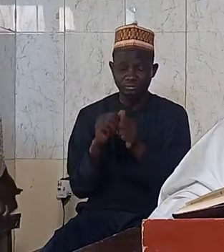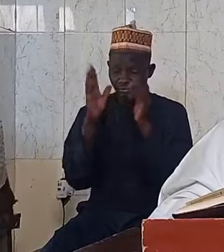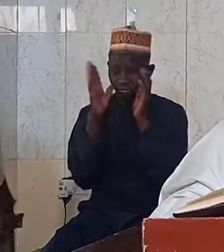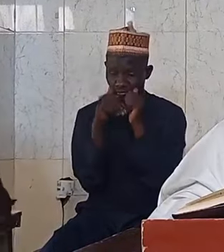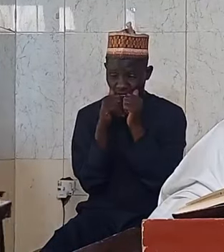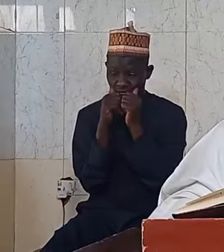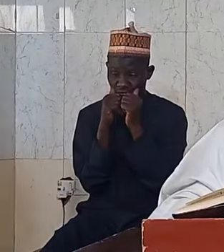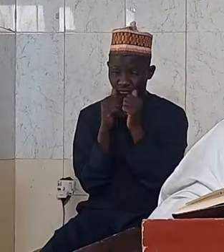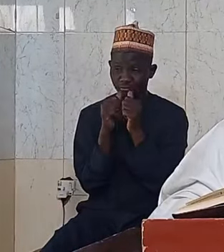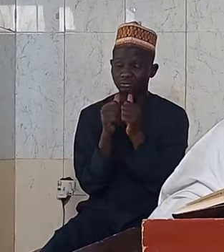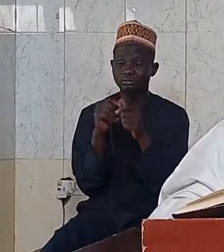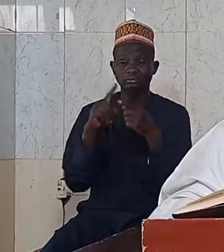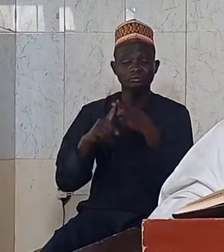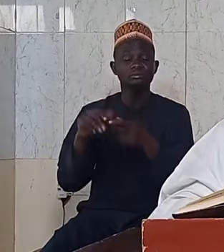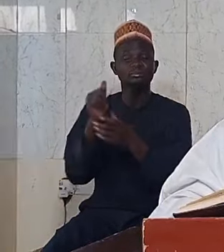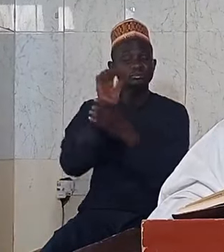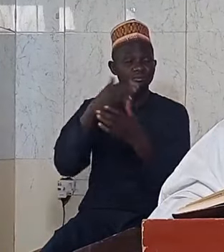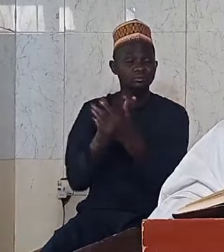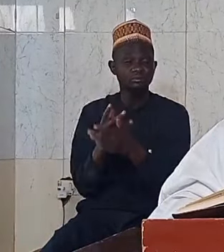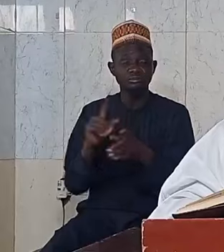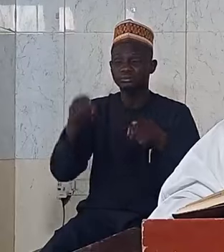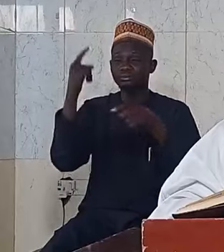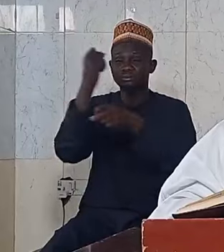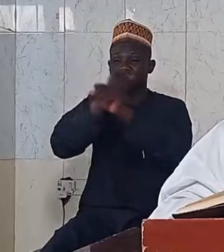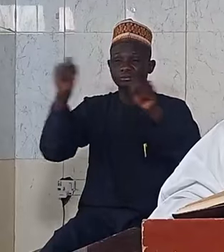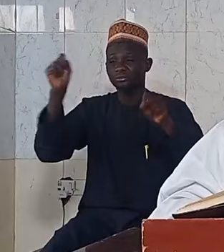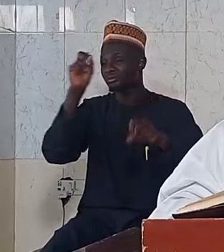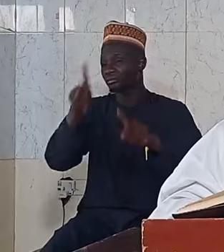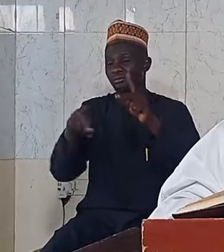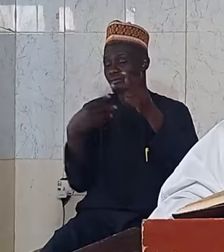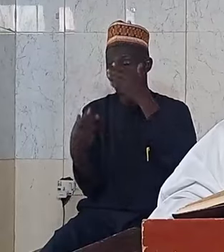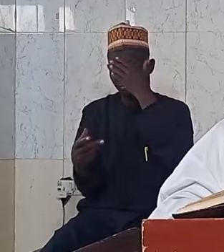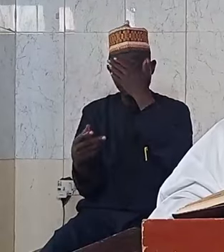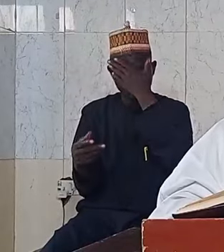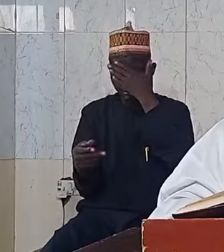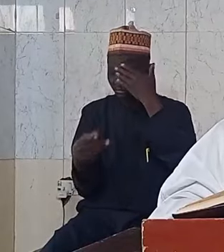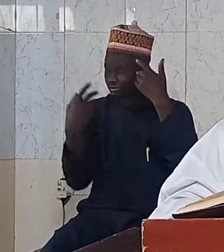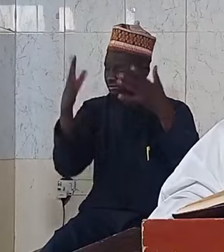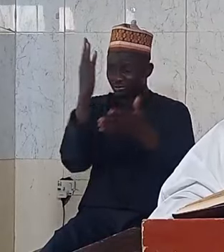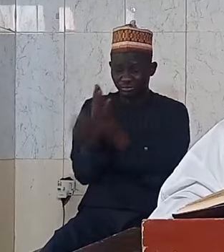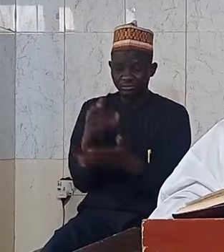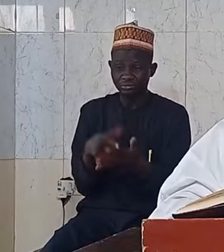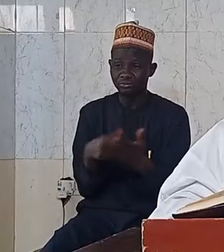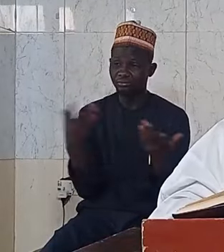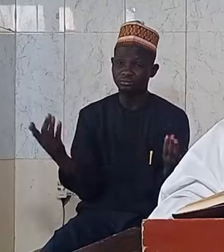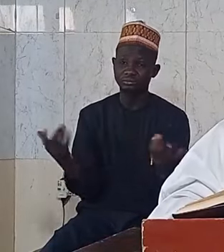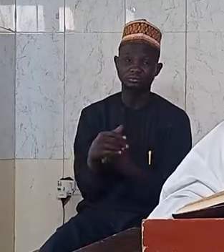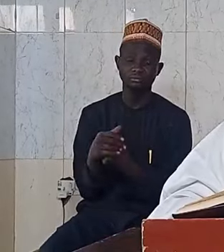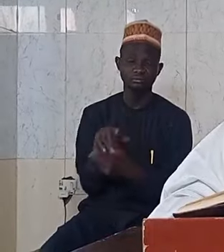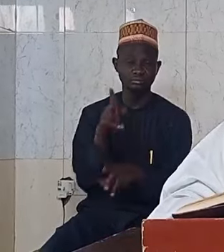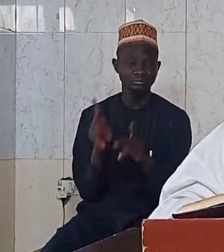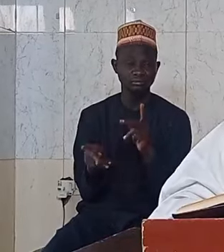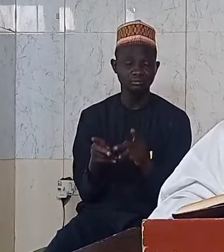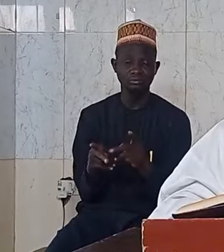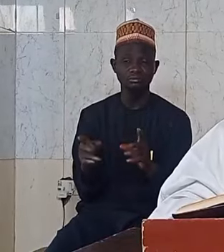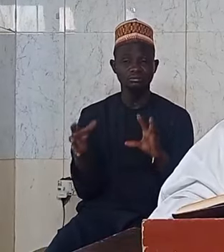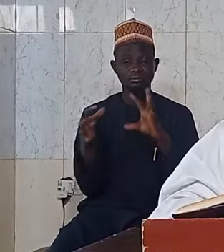al'umma a taru gaba ɗaya a dunguma aje a kwato mutane a hana wannan abun a dakatar da shi mutane